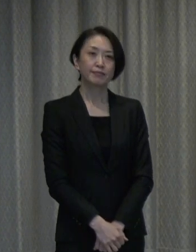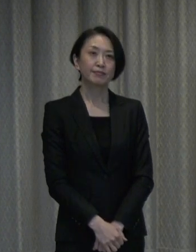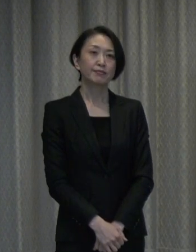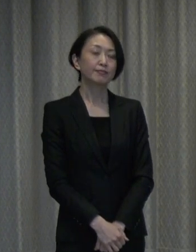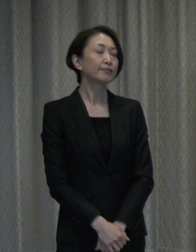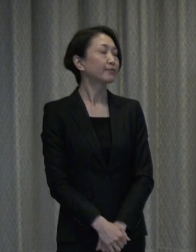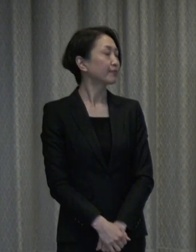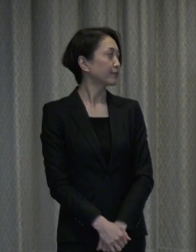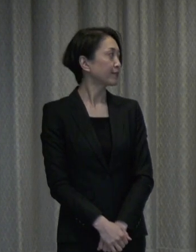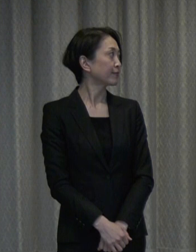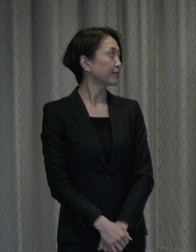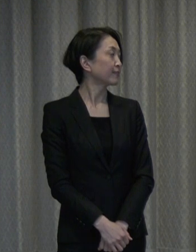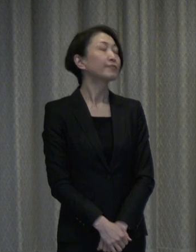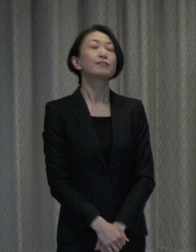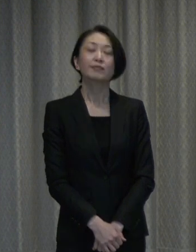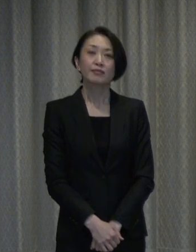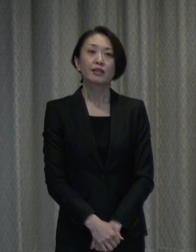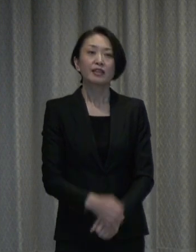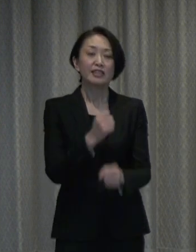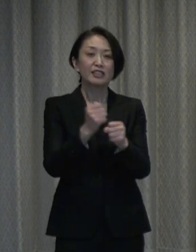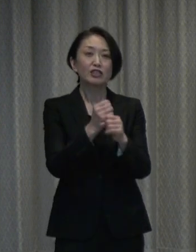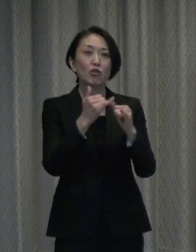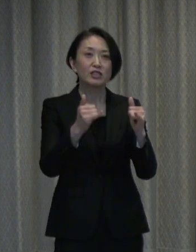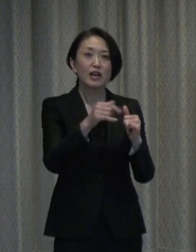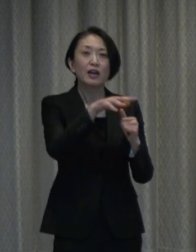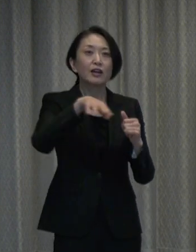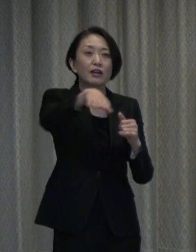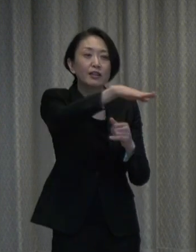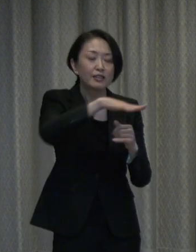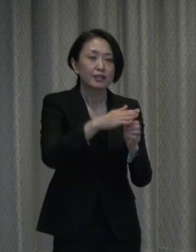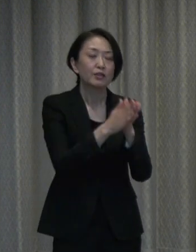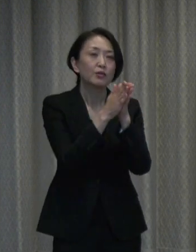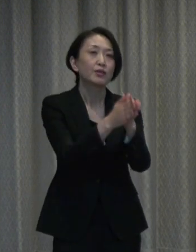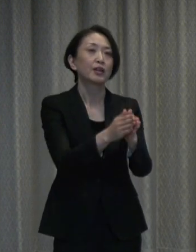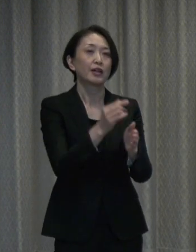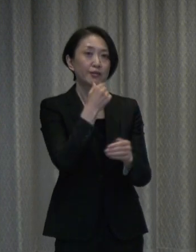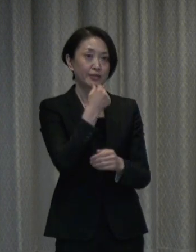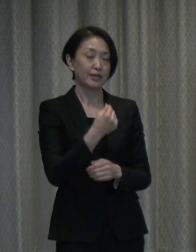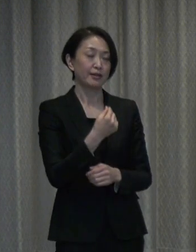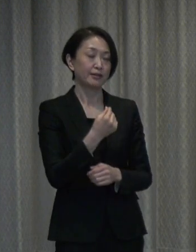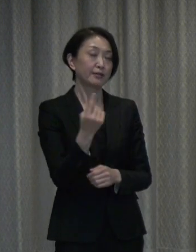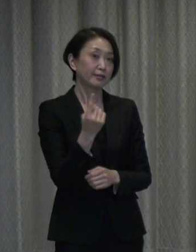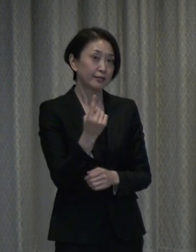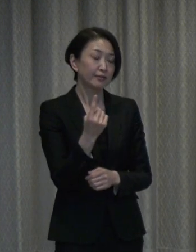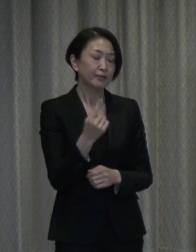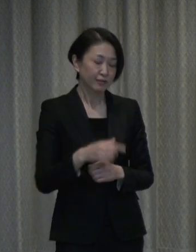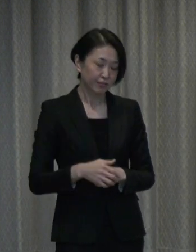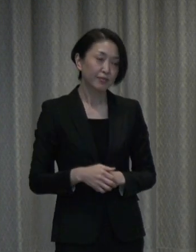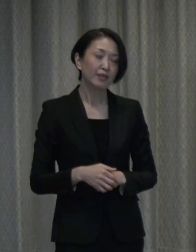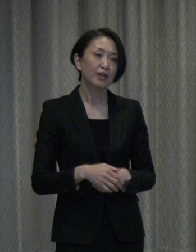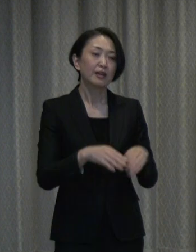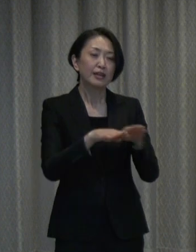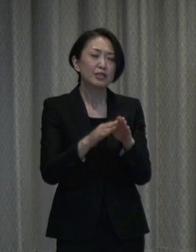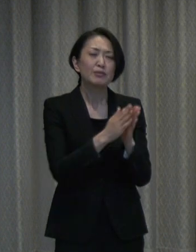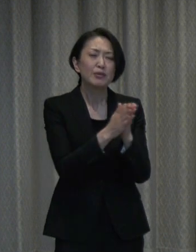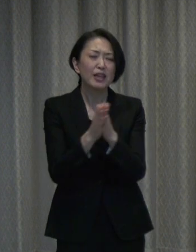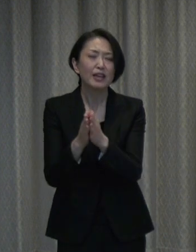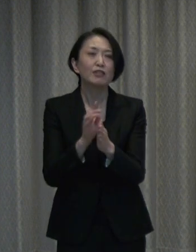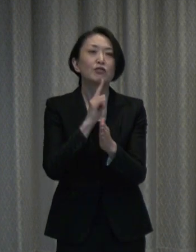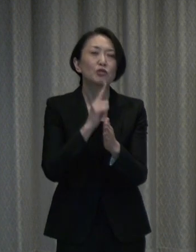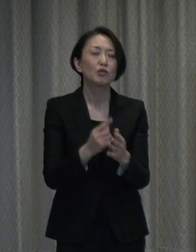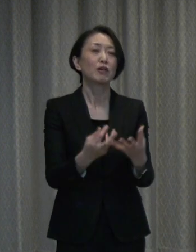合わせて事業者の皆様にご協力をお願い申し上げたいと思います。休業要請が解除され